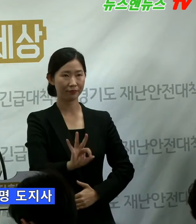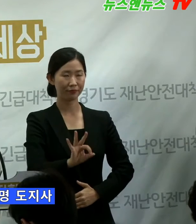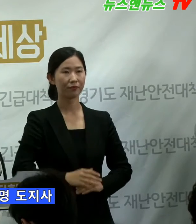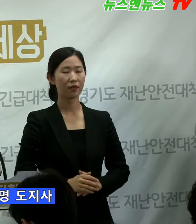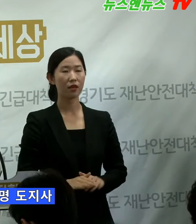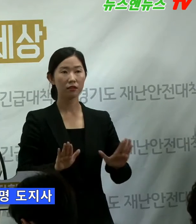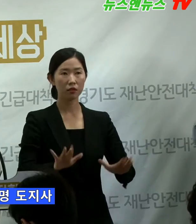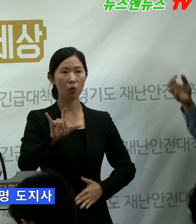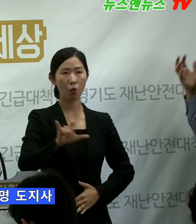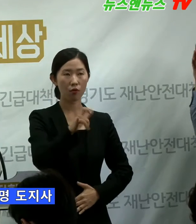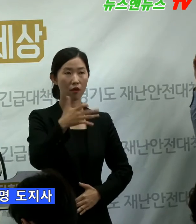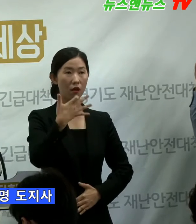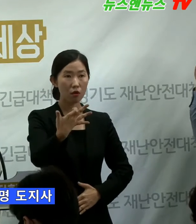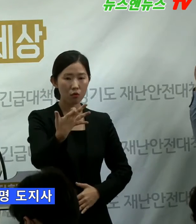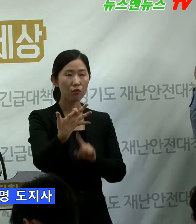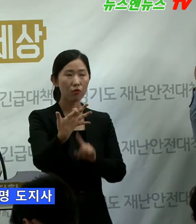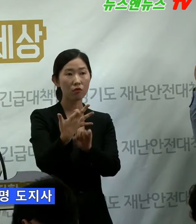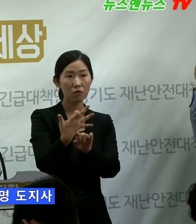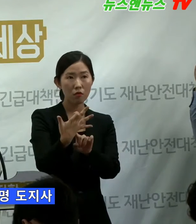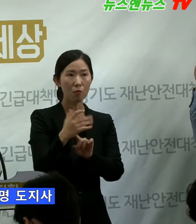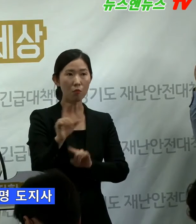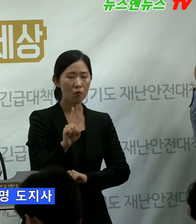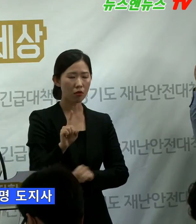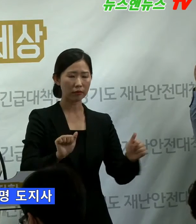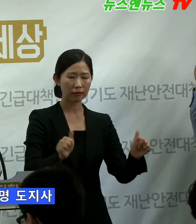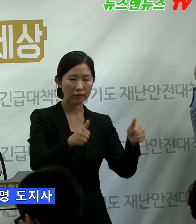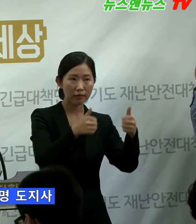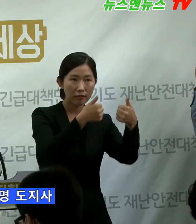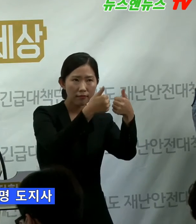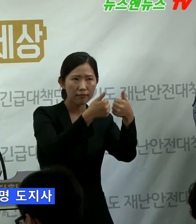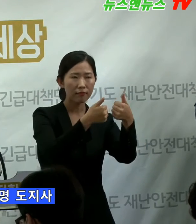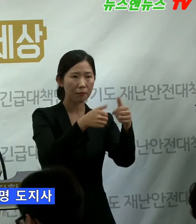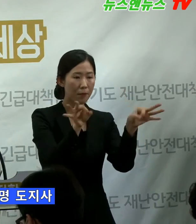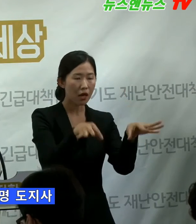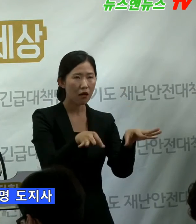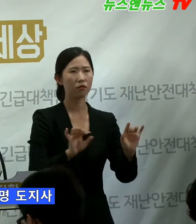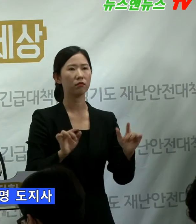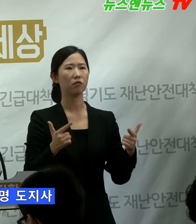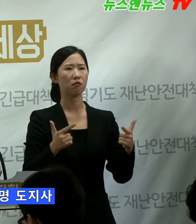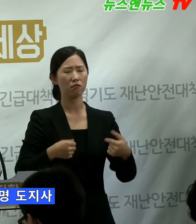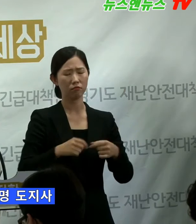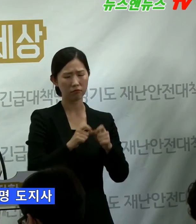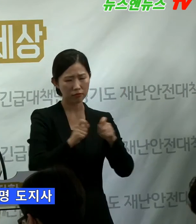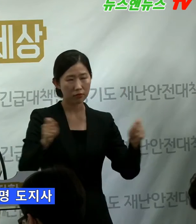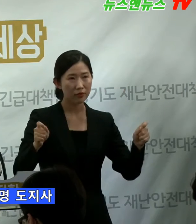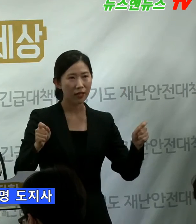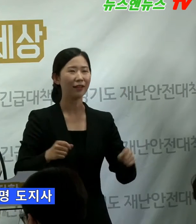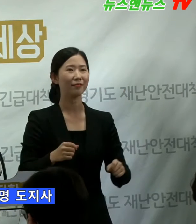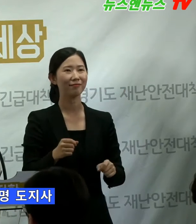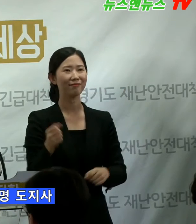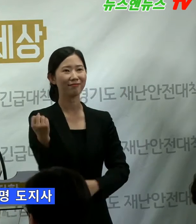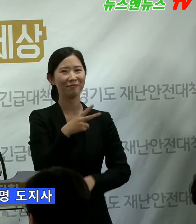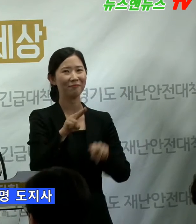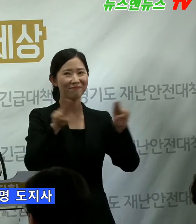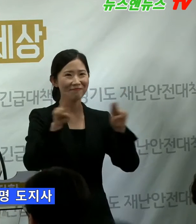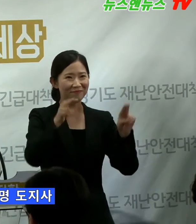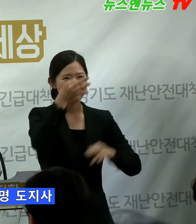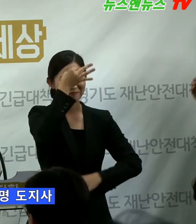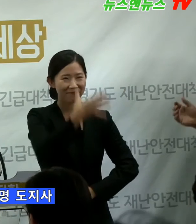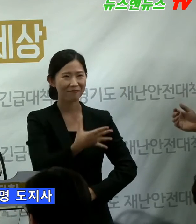코로나19와의 싸움은 토너먼트가 아니라 리그전입니다. 다시 할게요. 미안합니다.